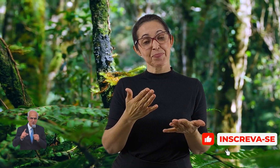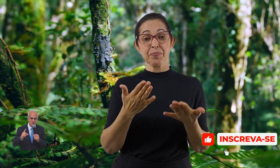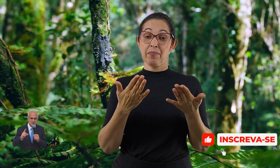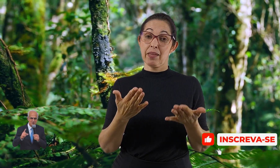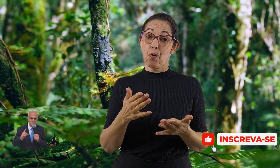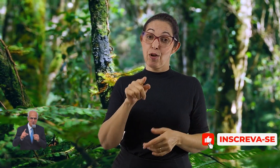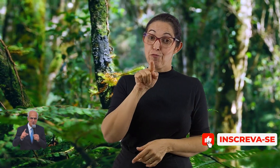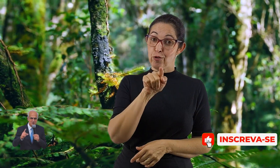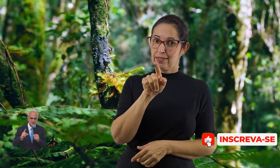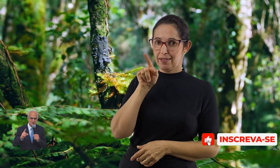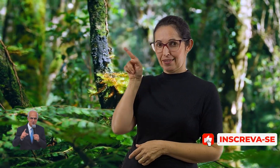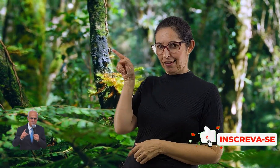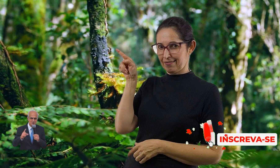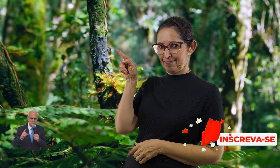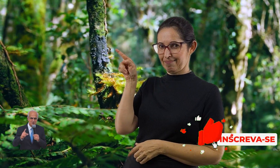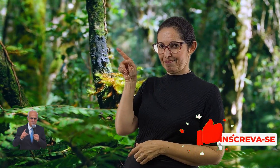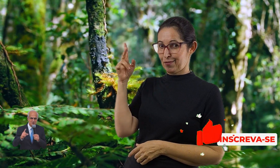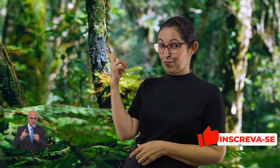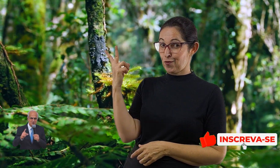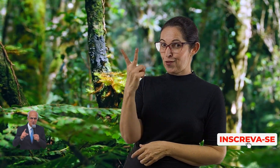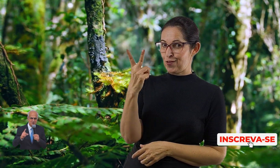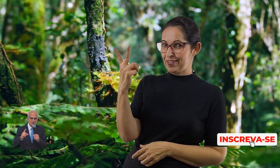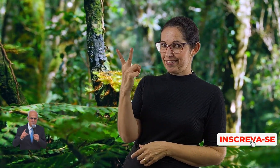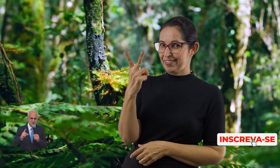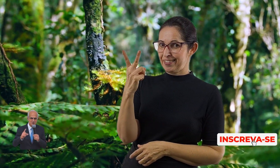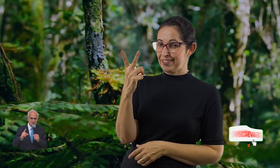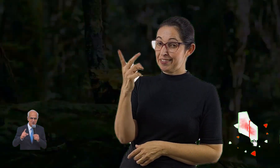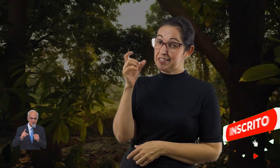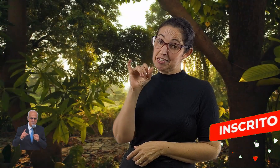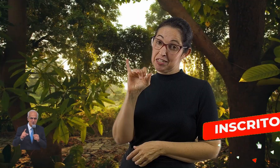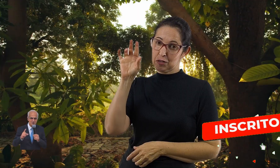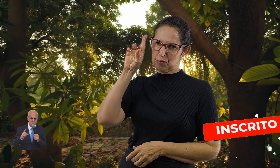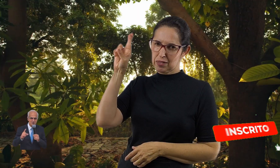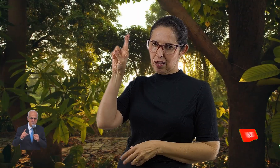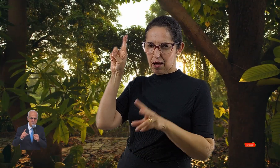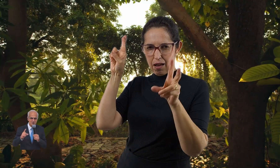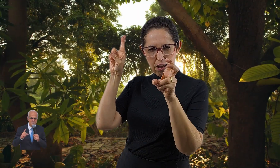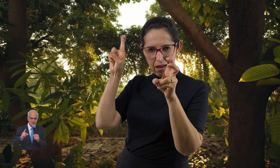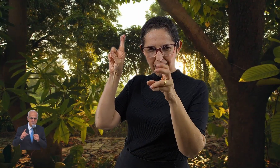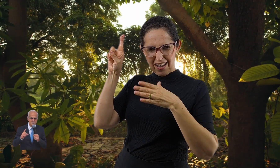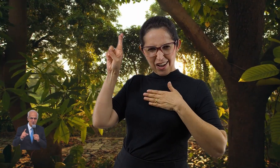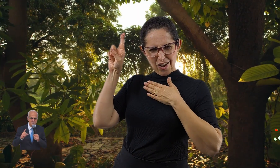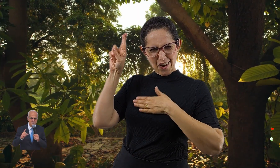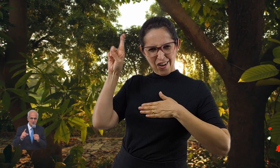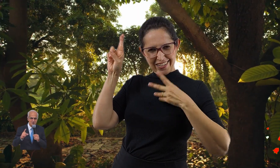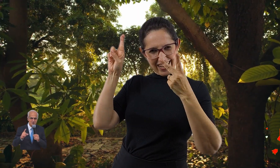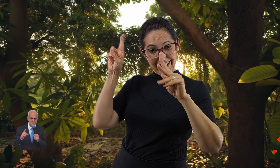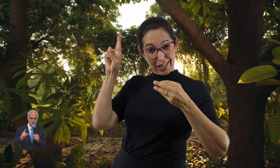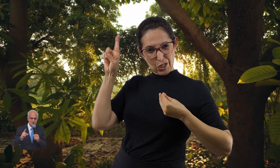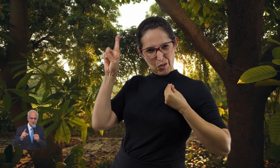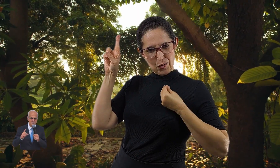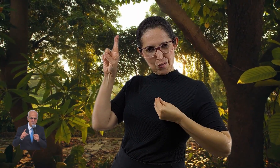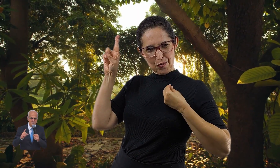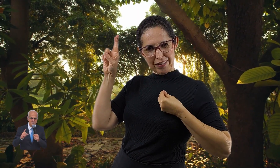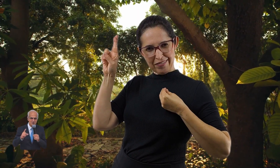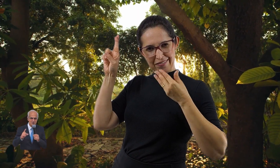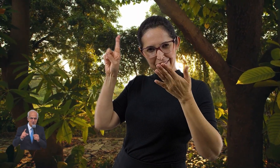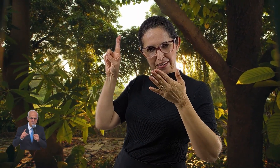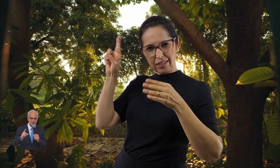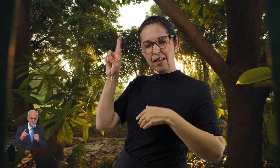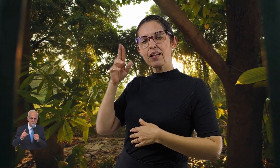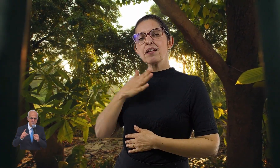Então é você e Ele. Se o Senhor se agradar de você, como disse Davi, se eu achar graça aos olhos do